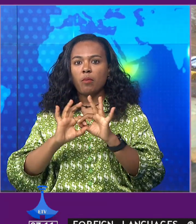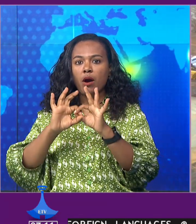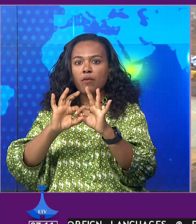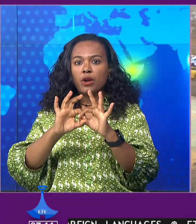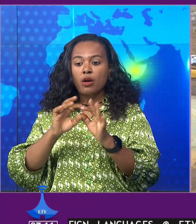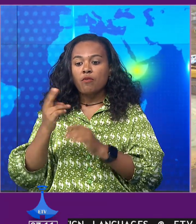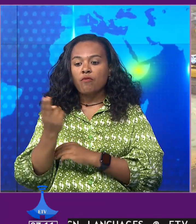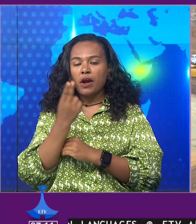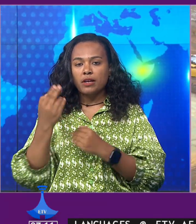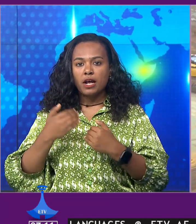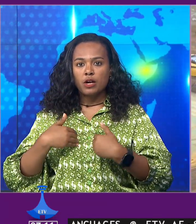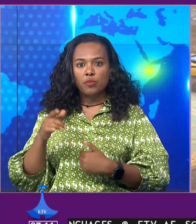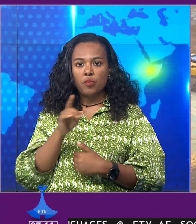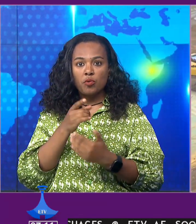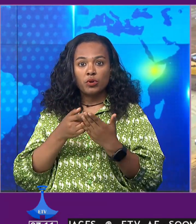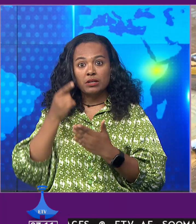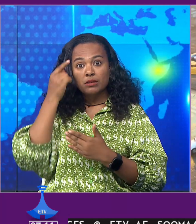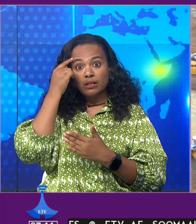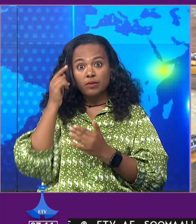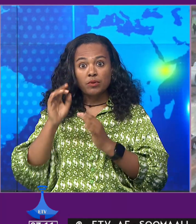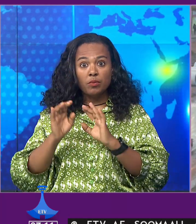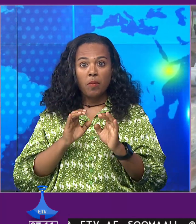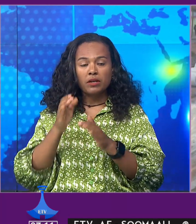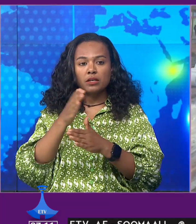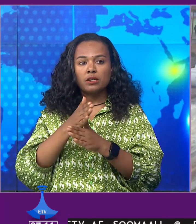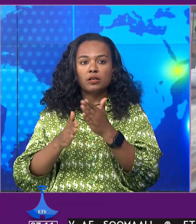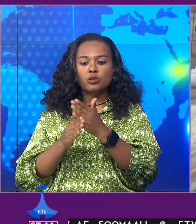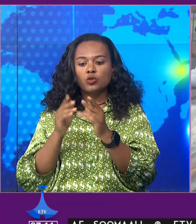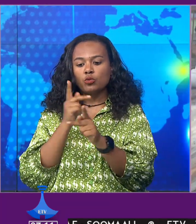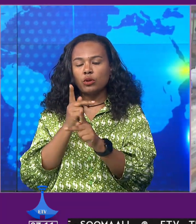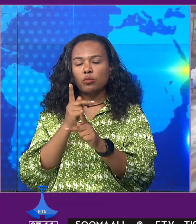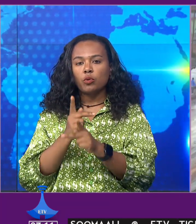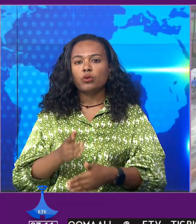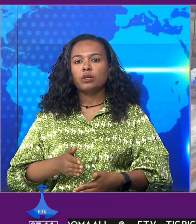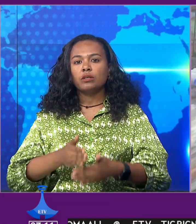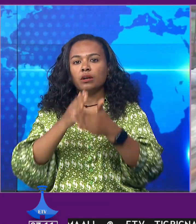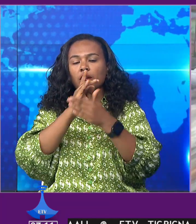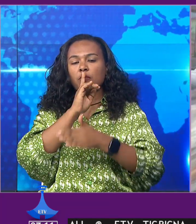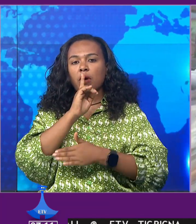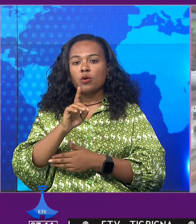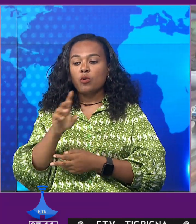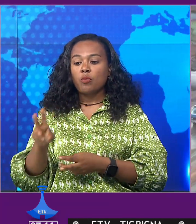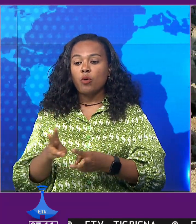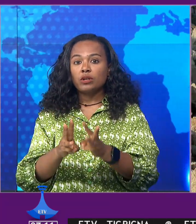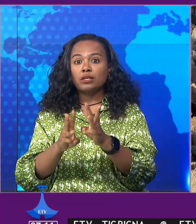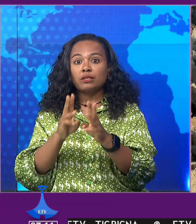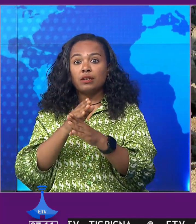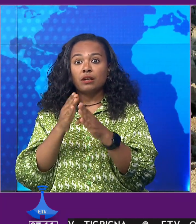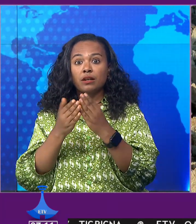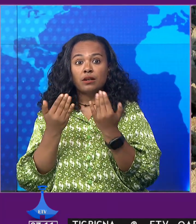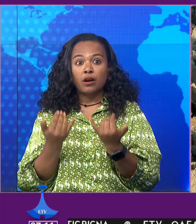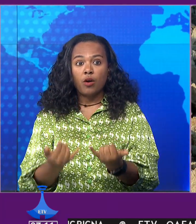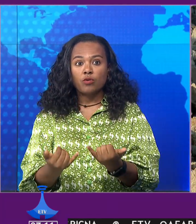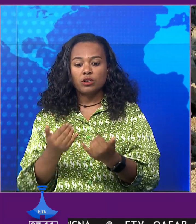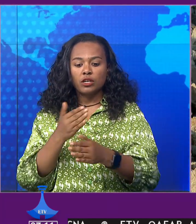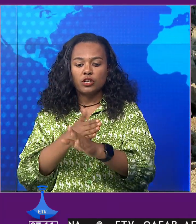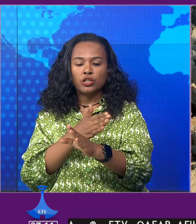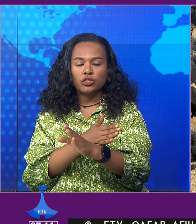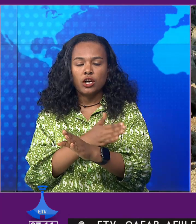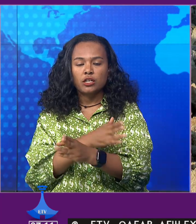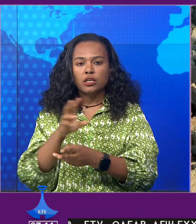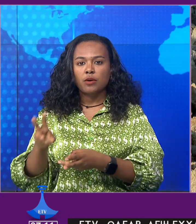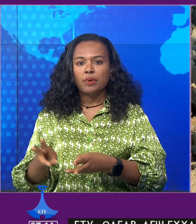ያለው በመሆኑም ይህንን ታሳቢ በማድረግ ደረጃውን ጠብቆ እየተገነባ ነው። በኮሪደር ስታንዳርድ አሁን እያሻሻልን